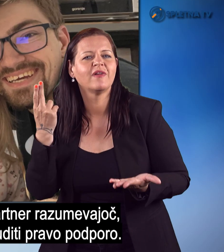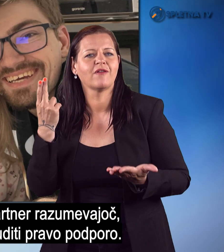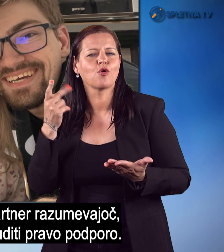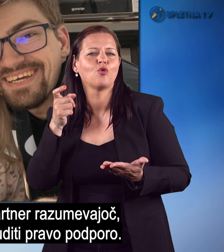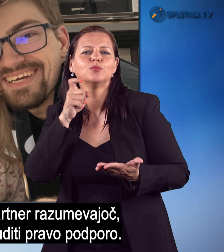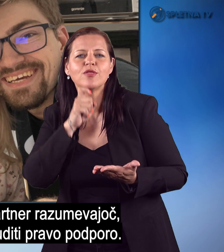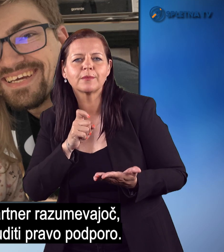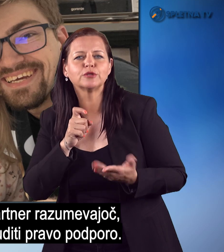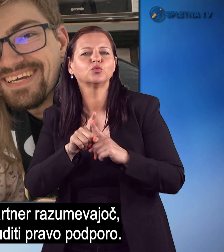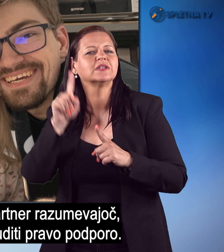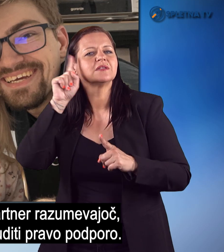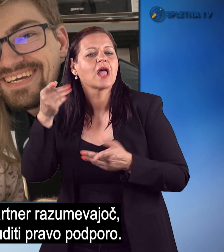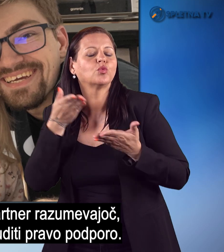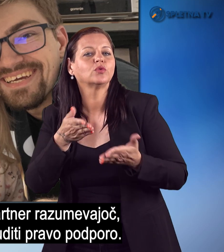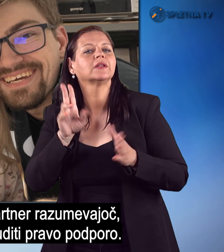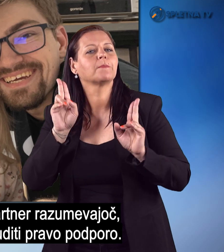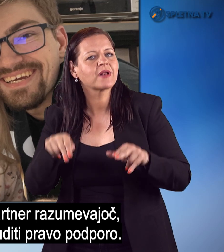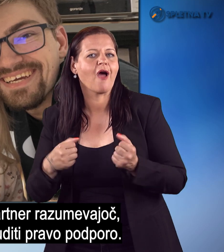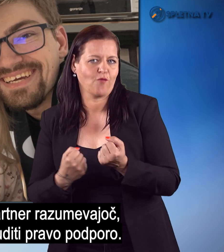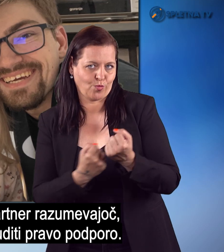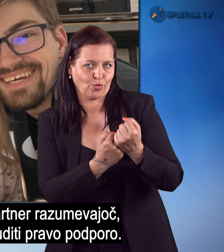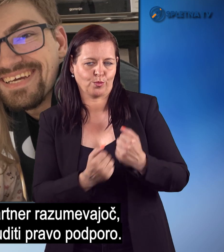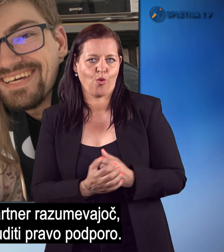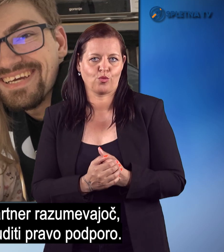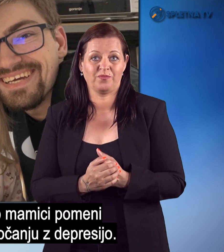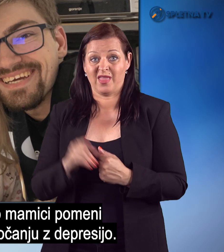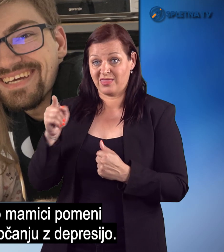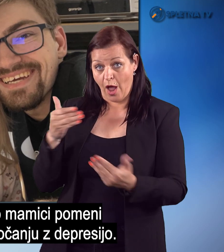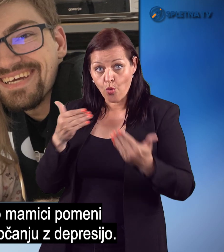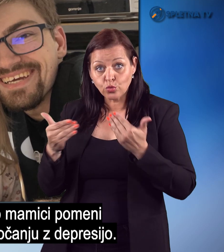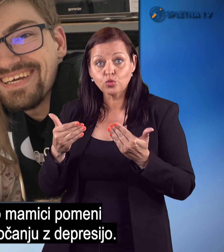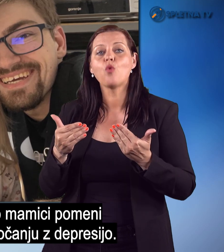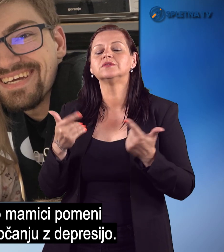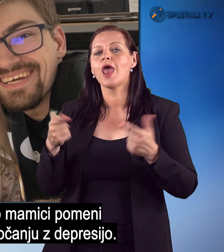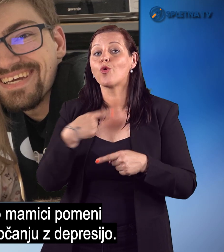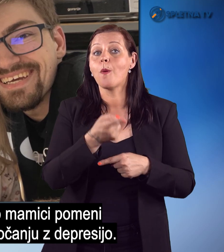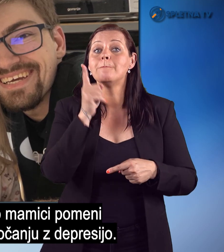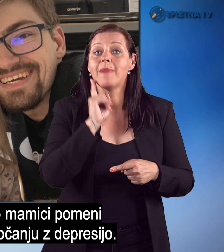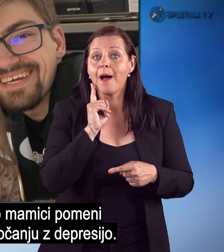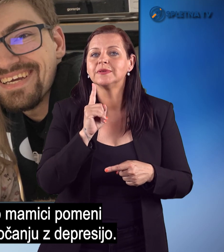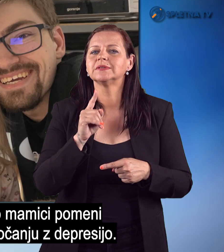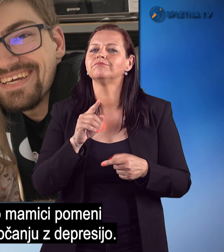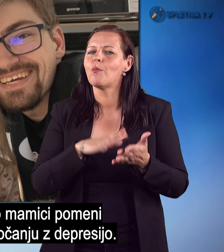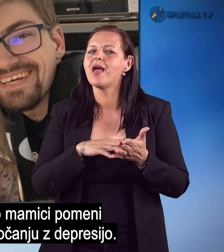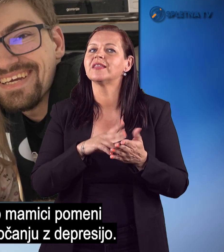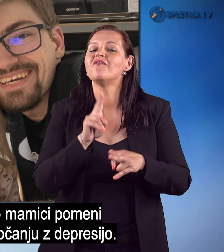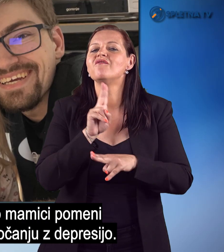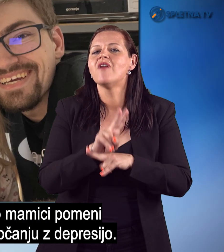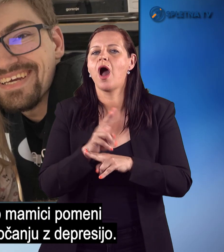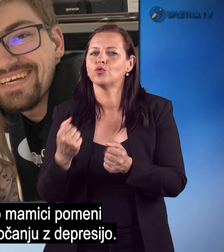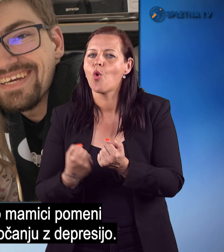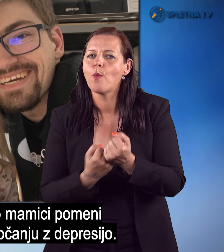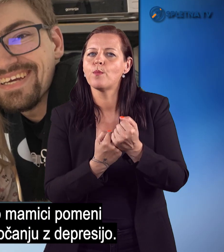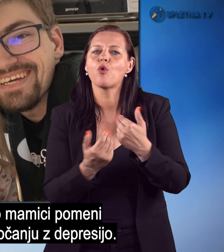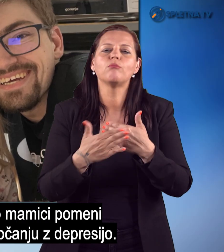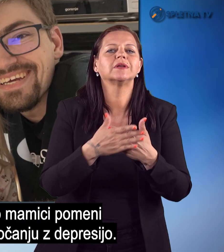razumevajoč, potrpežljiv in zna nuditi pravo podporo. Tak odnos lahko mamici pomeni varno oporo pri